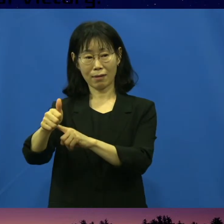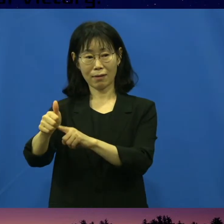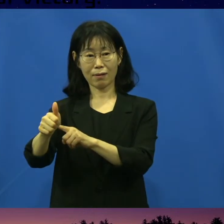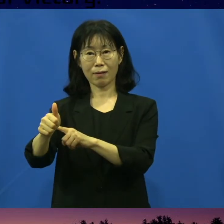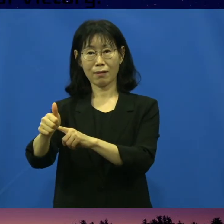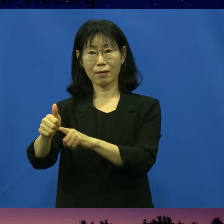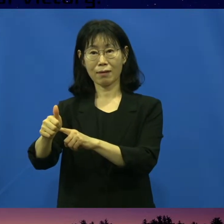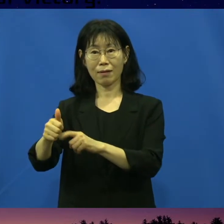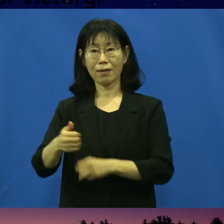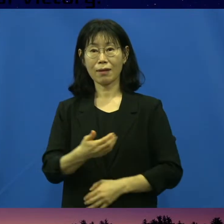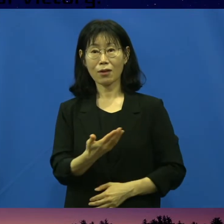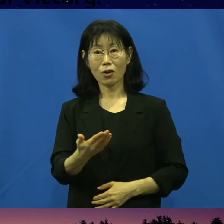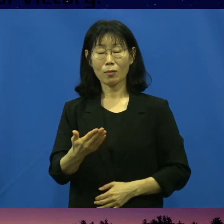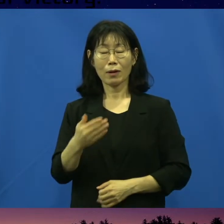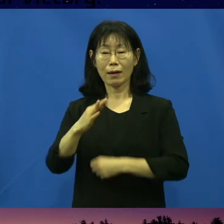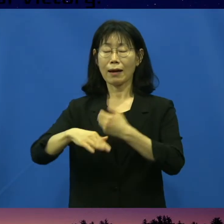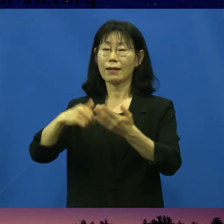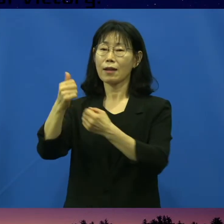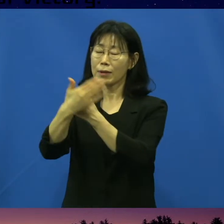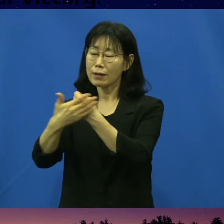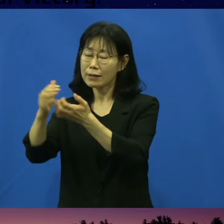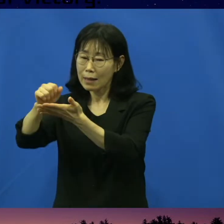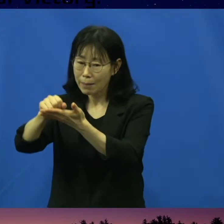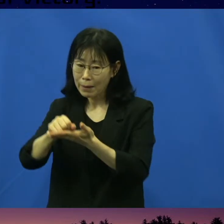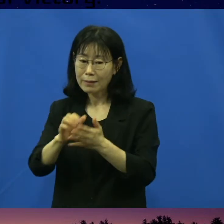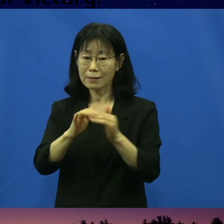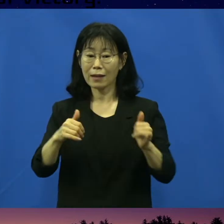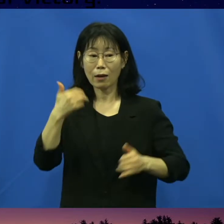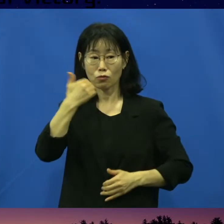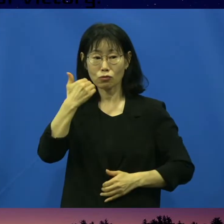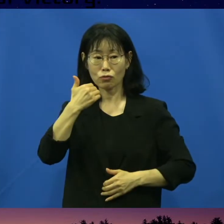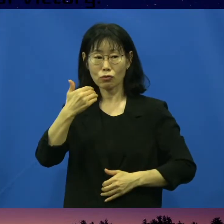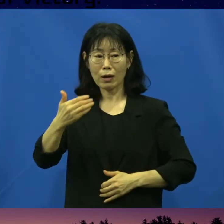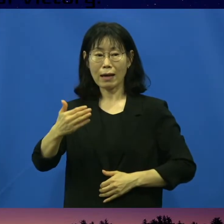여러분 누가 하나님의 은혜를 얻습니까? 자기 방식을 다 내려놓아야 돼요.